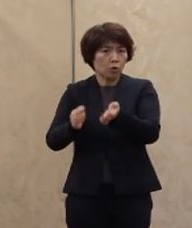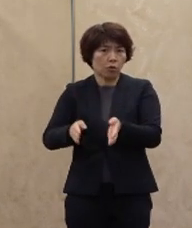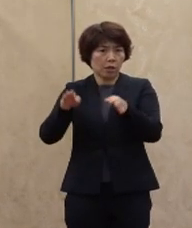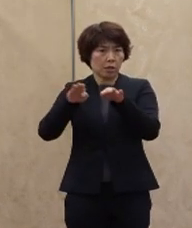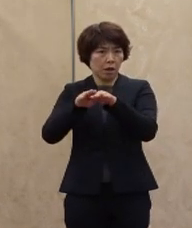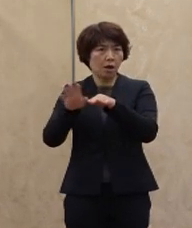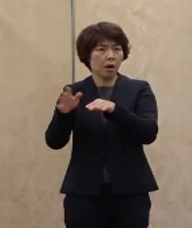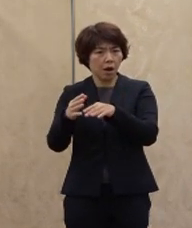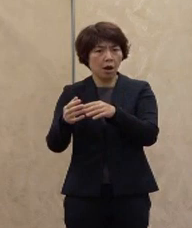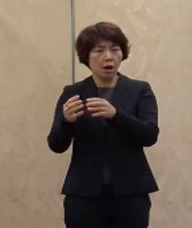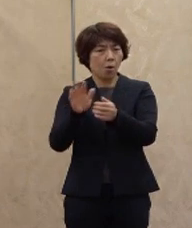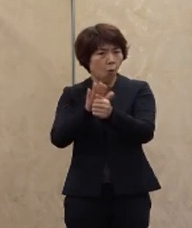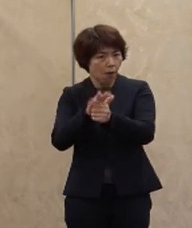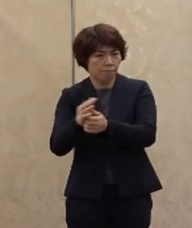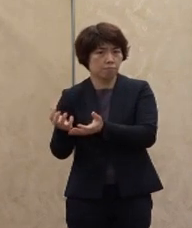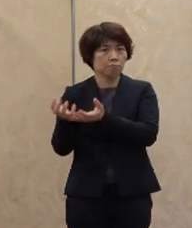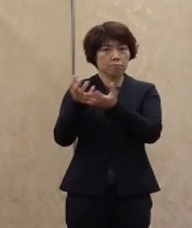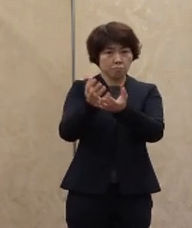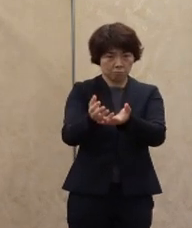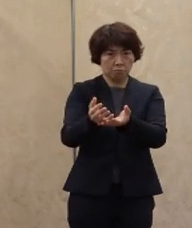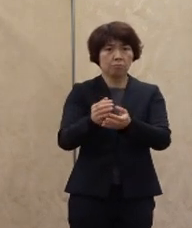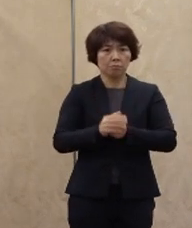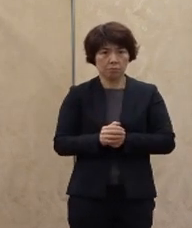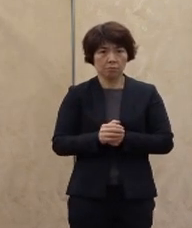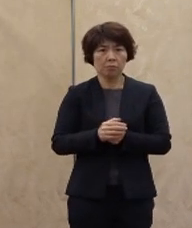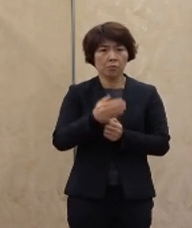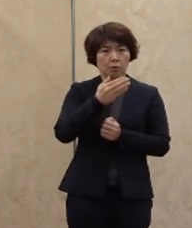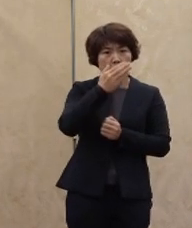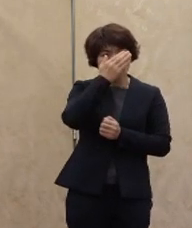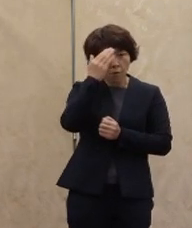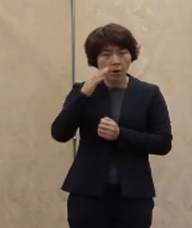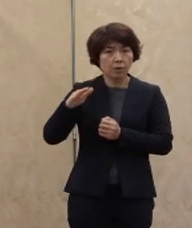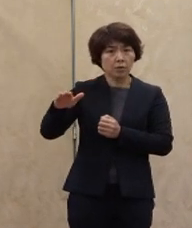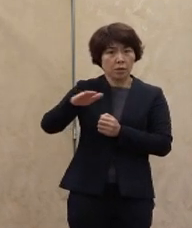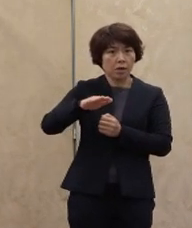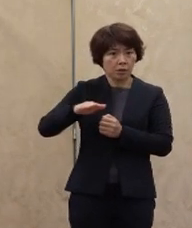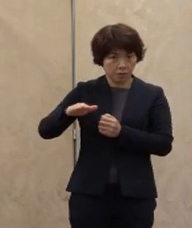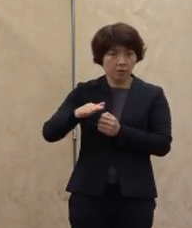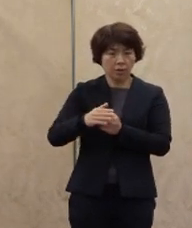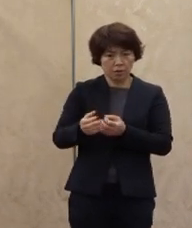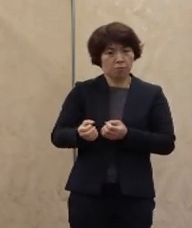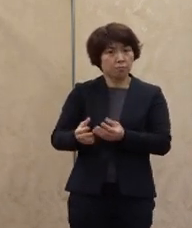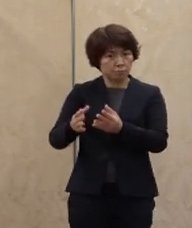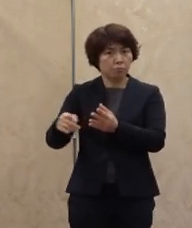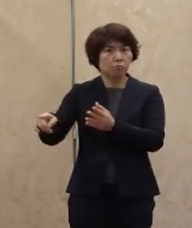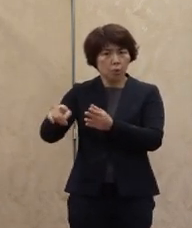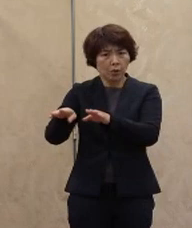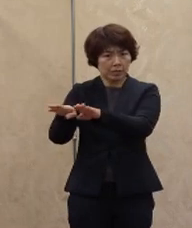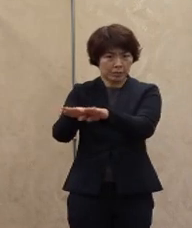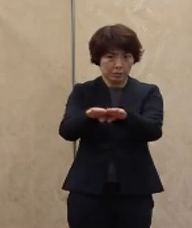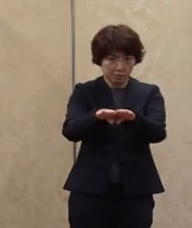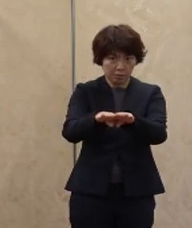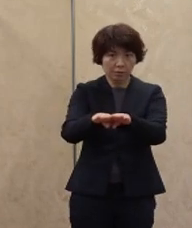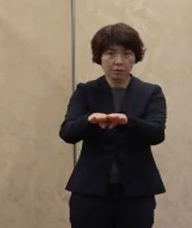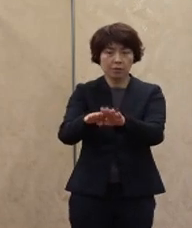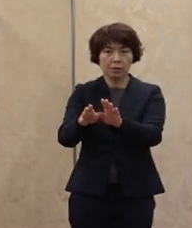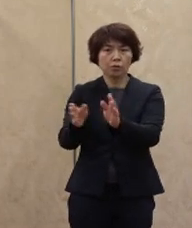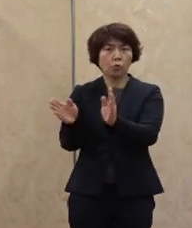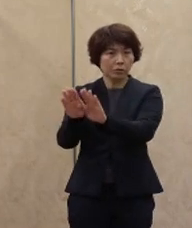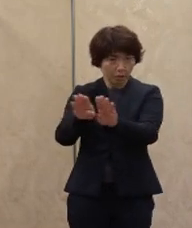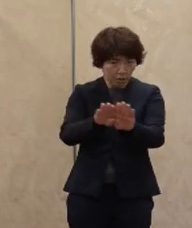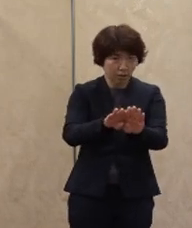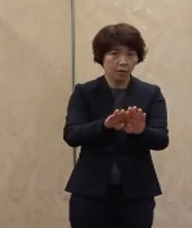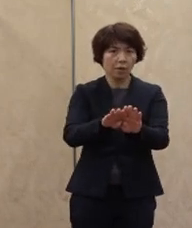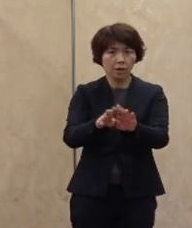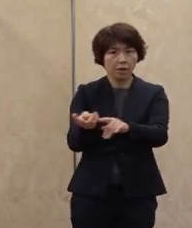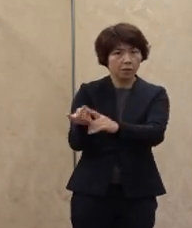遣する。その時に綾世代のいわゆる病棟については一旦閉じて、もちろんそれは治療を受けれるように他の病棟で受けているというのは聞いてますが、まあ、そうい